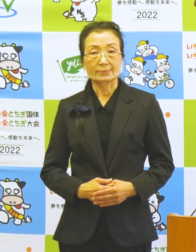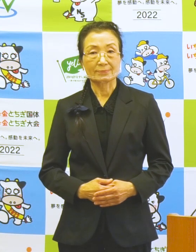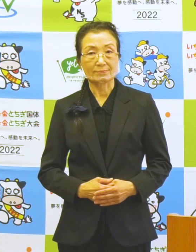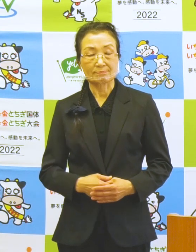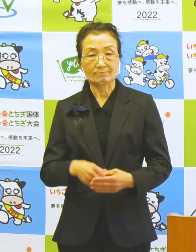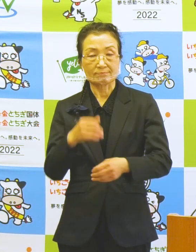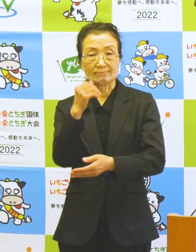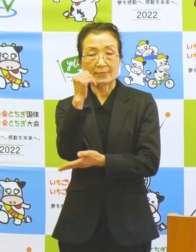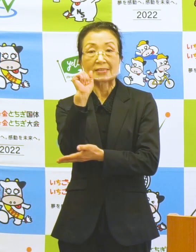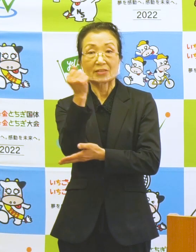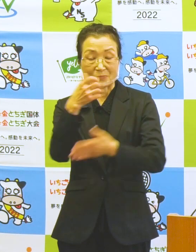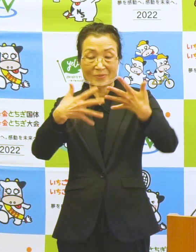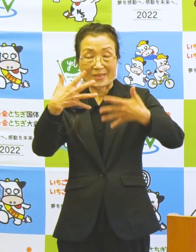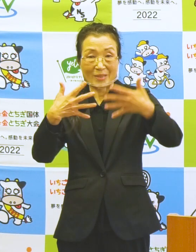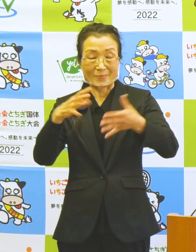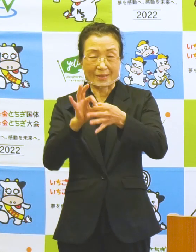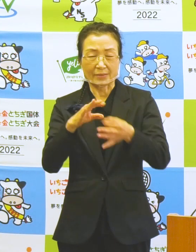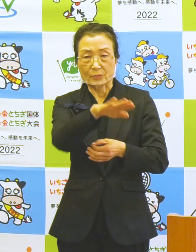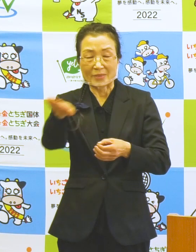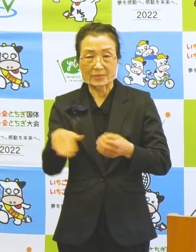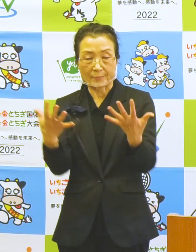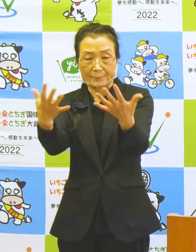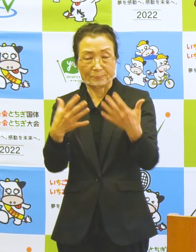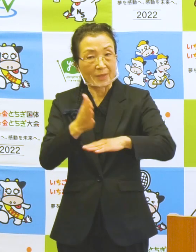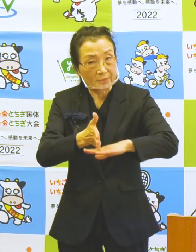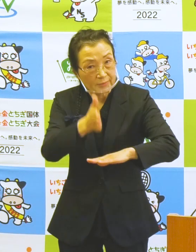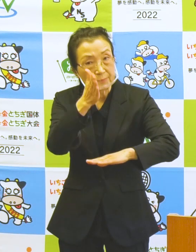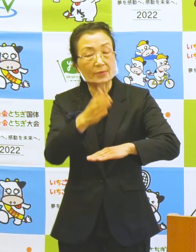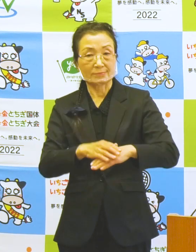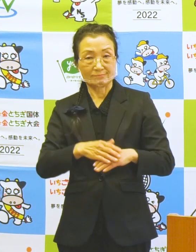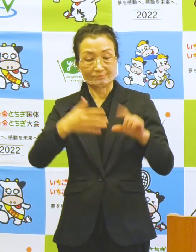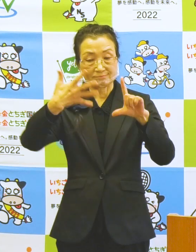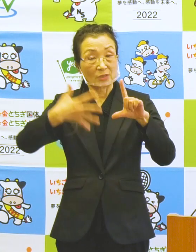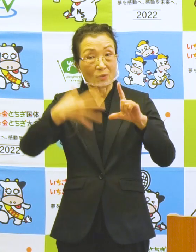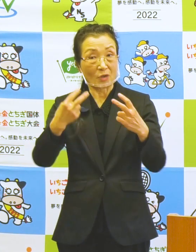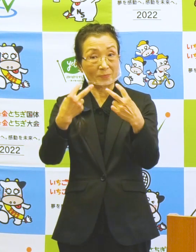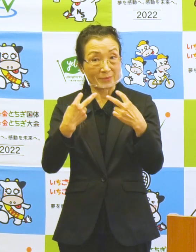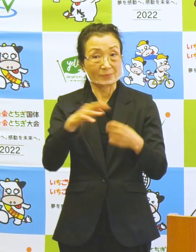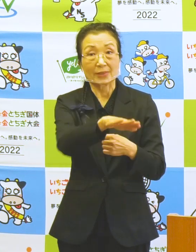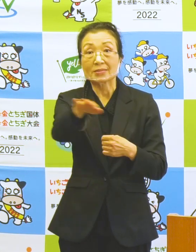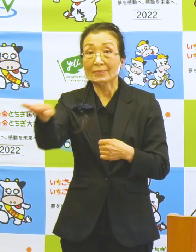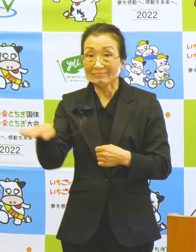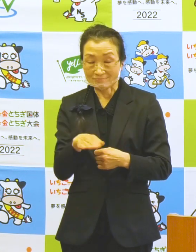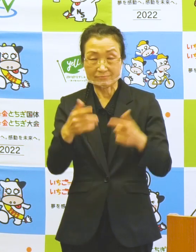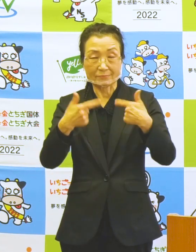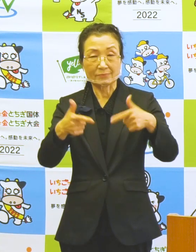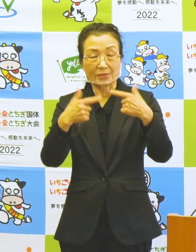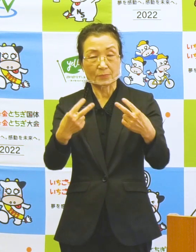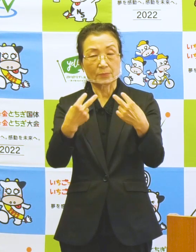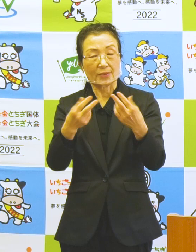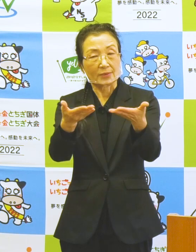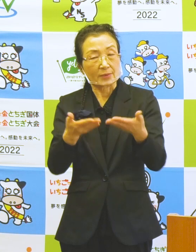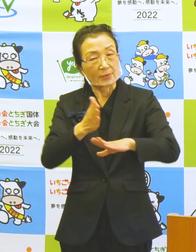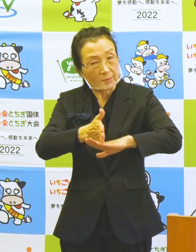メディアの皆さん、お集まりいただきましてありがとうございます。動画をご視聴の皆さん、いつもありがとう